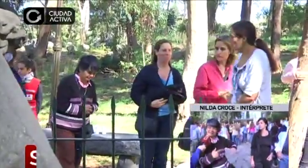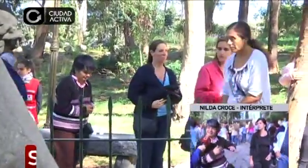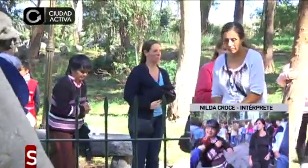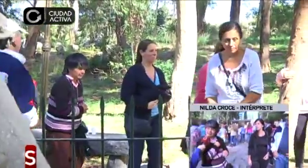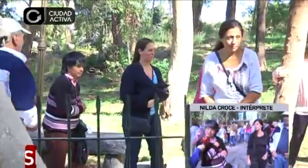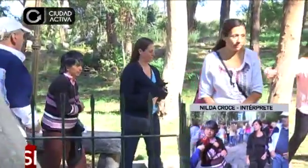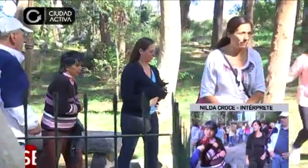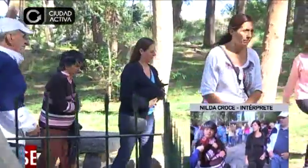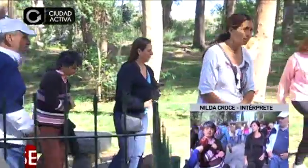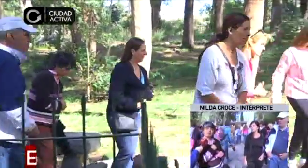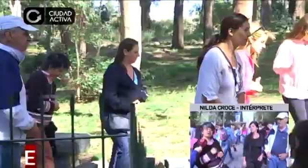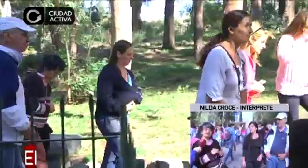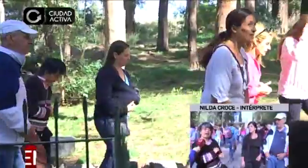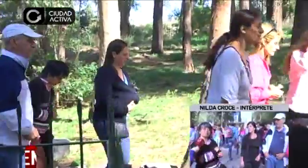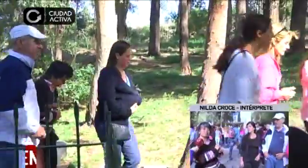con el nene la fe.